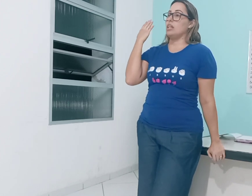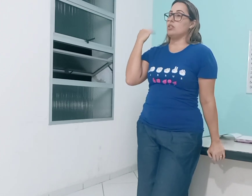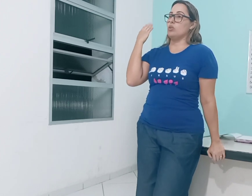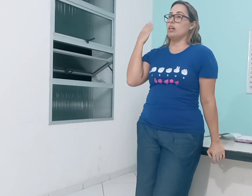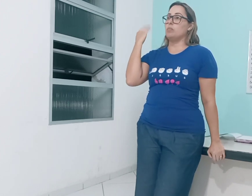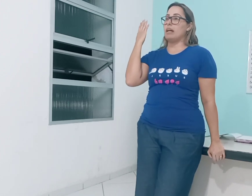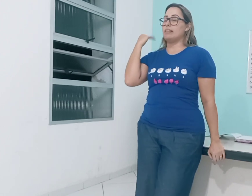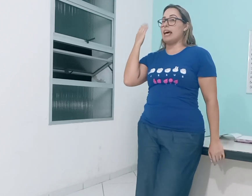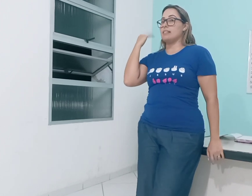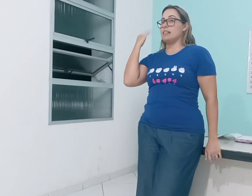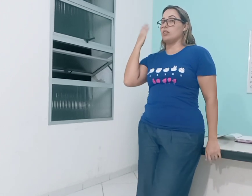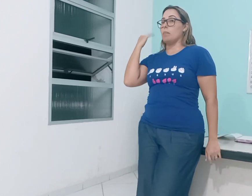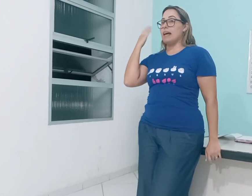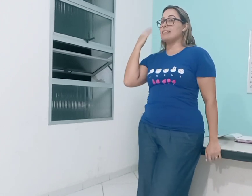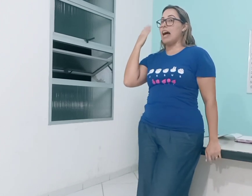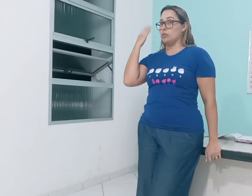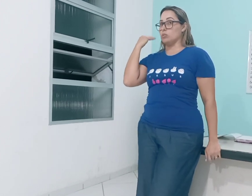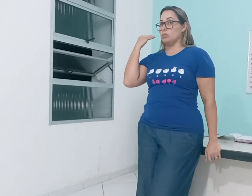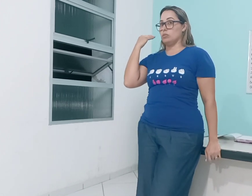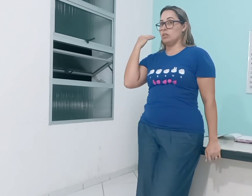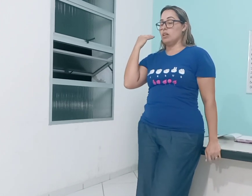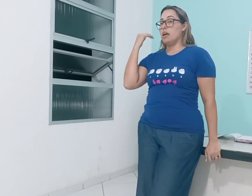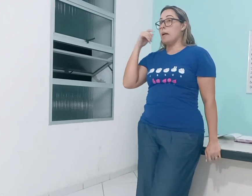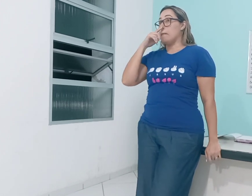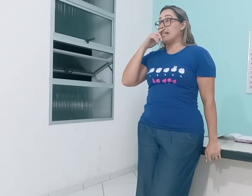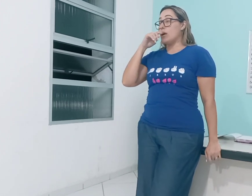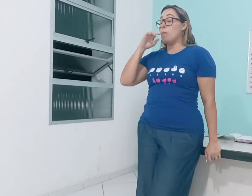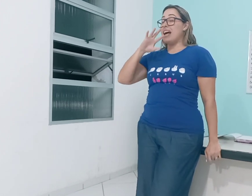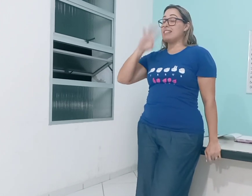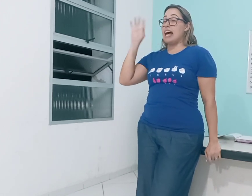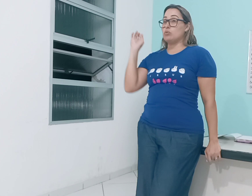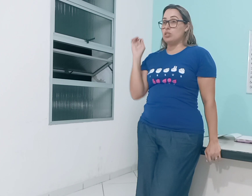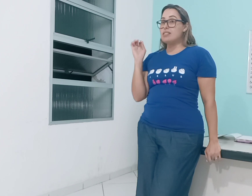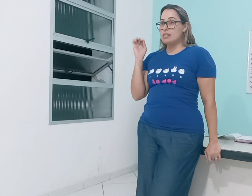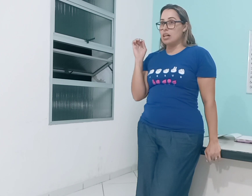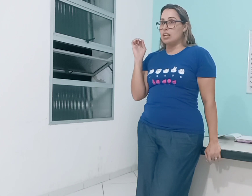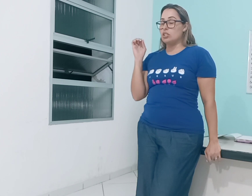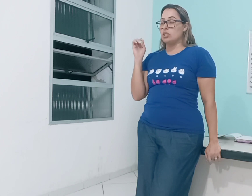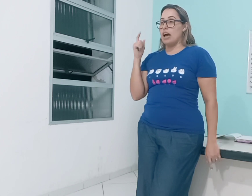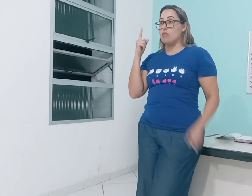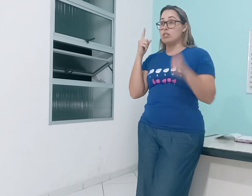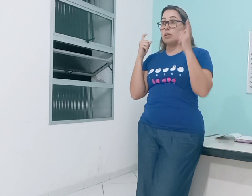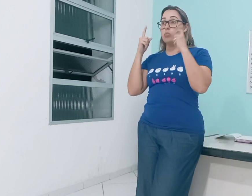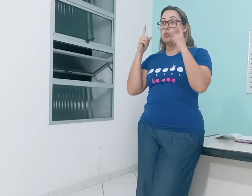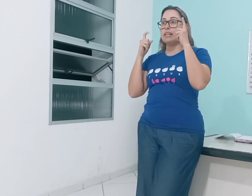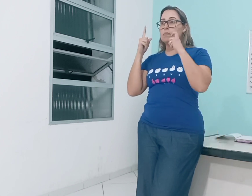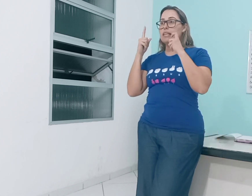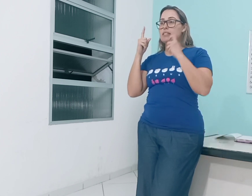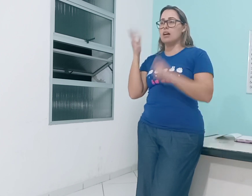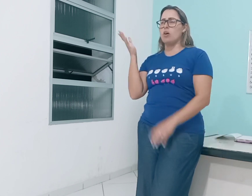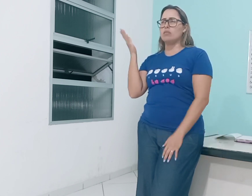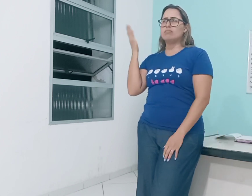você jogando para trás aqui, ó, passado. Mas é um passado distante, aí você muda a expressão, ó.